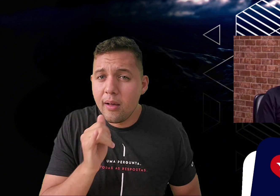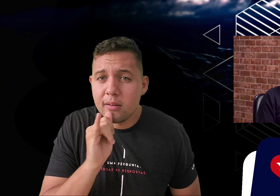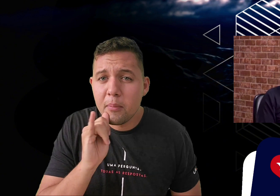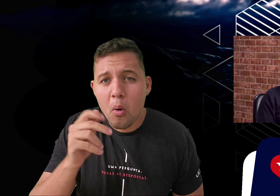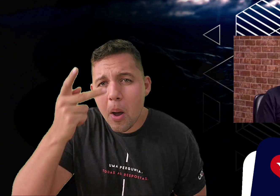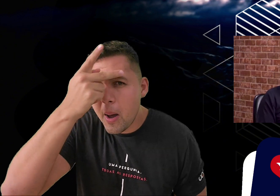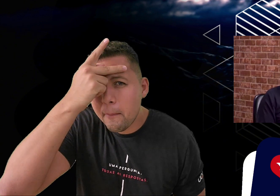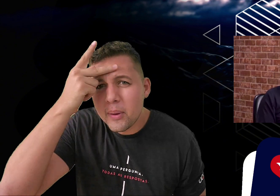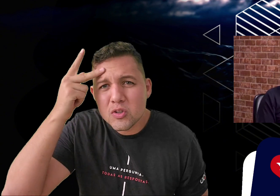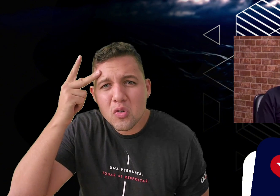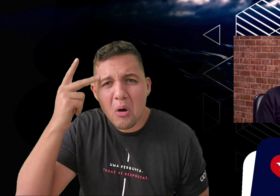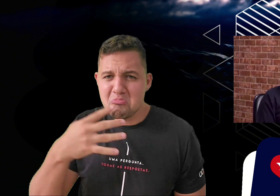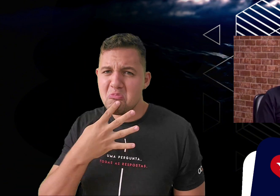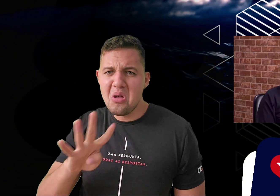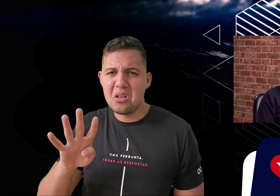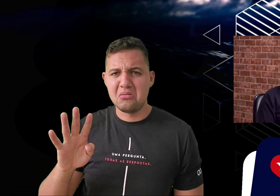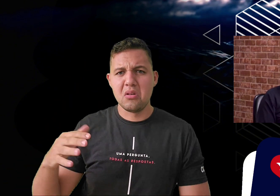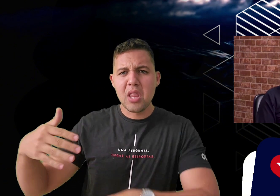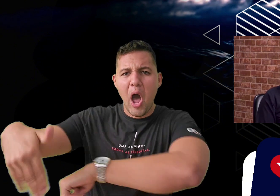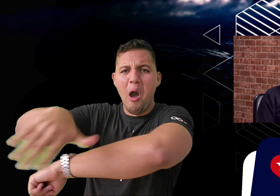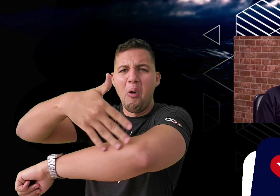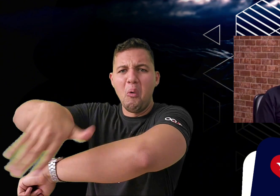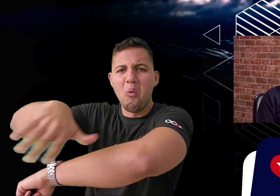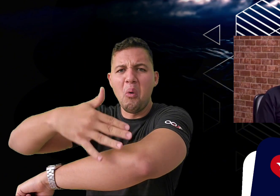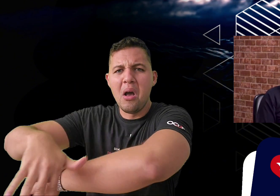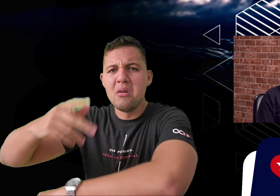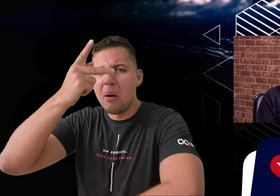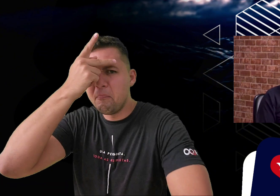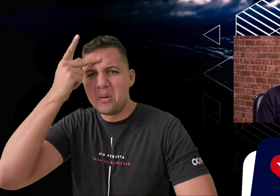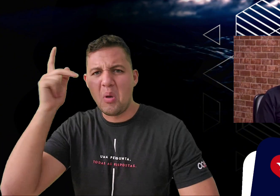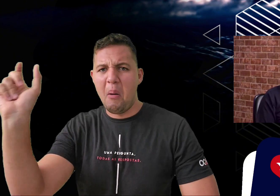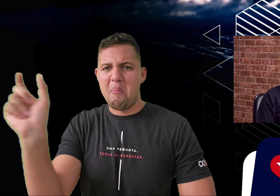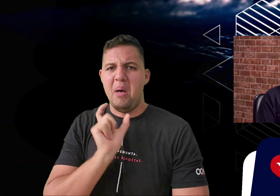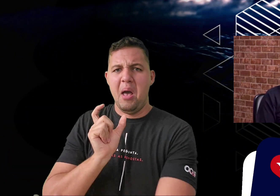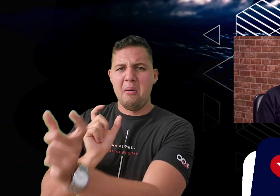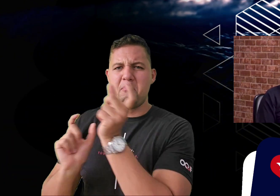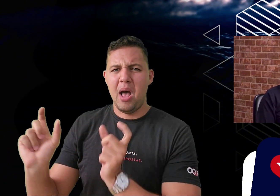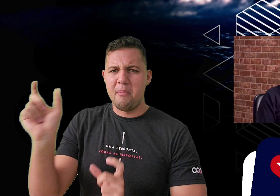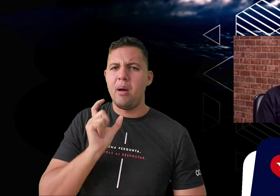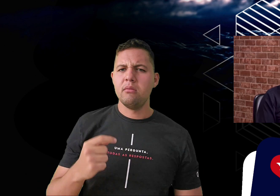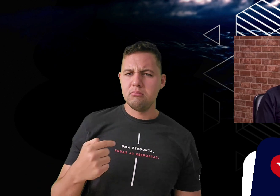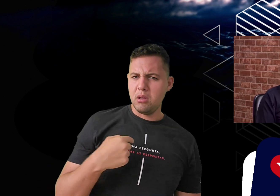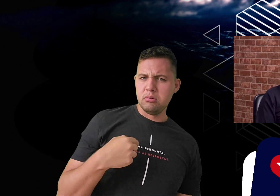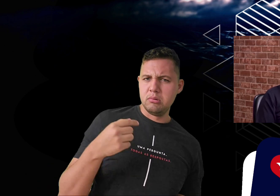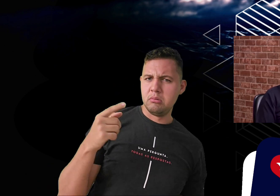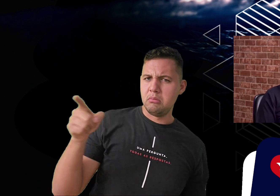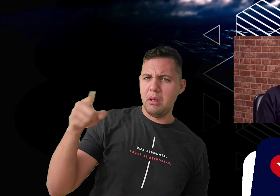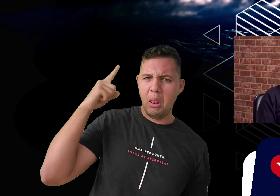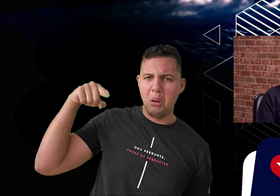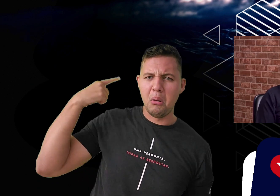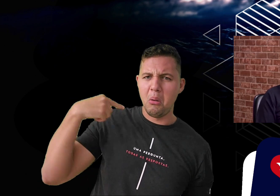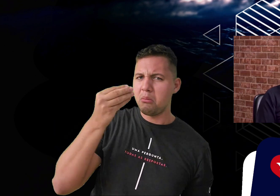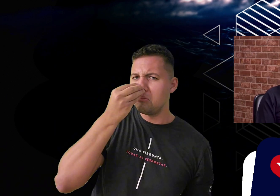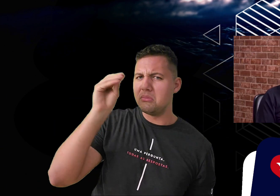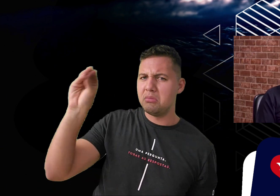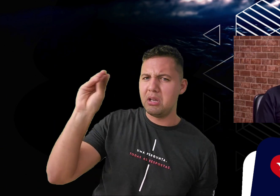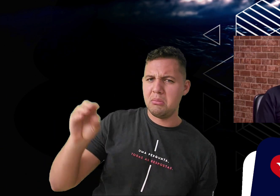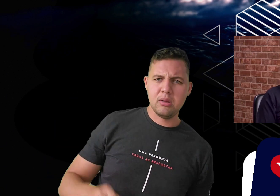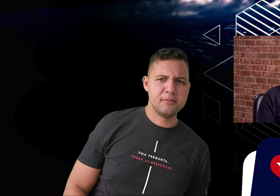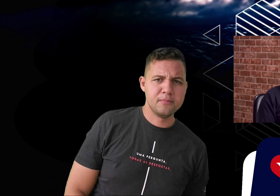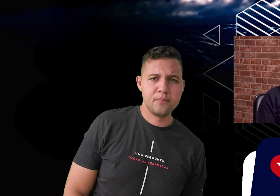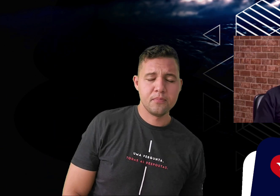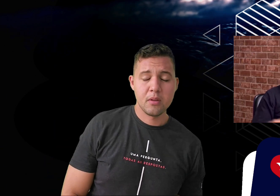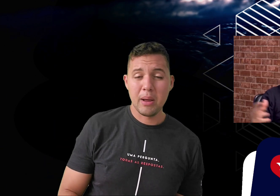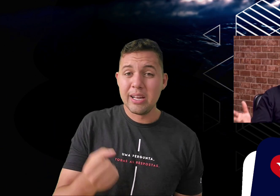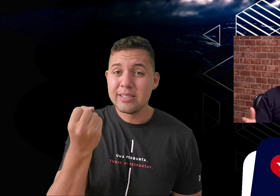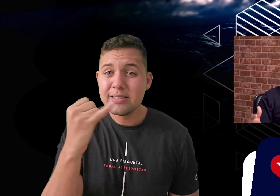te xinga, dói, não dói? Tua mãe te xinga, teu pai te humilha, dói. Dói muito mais do